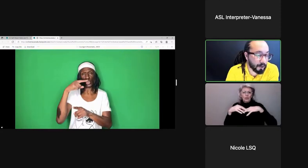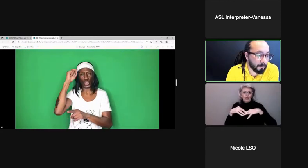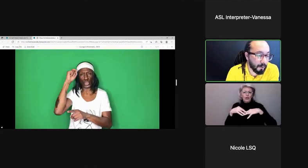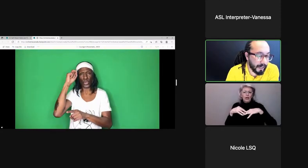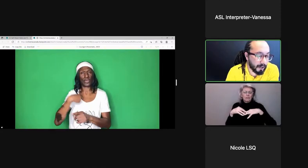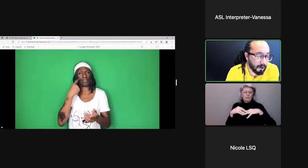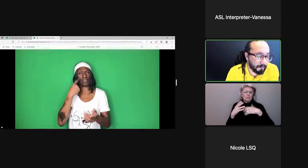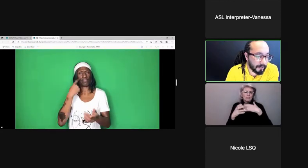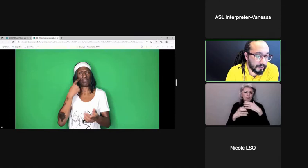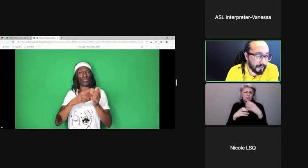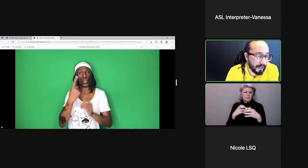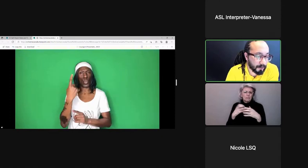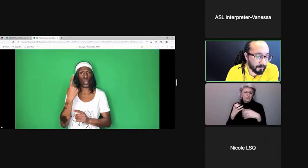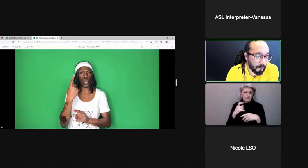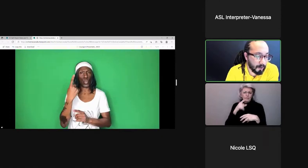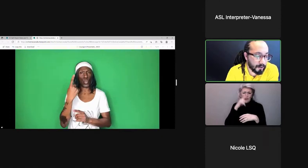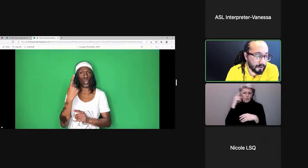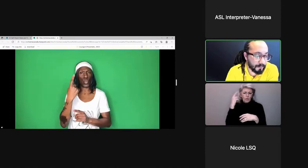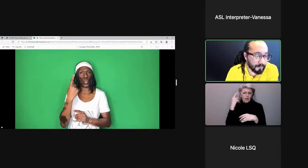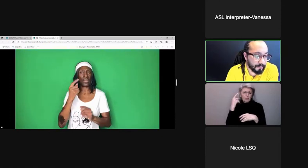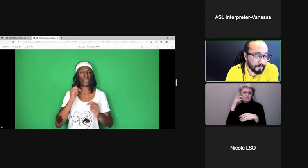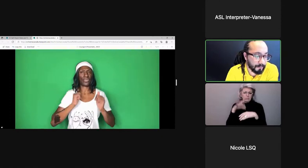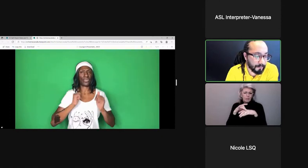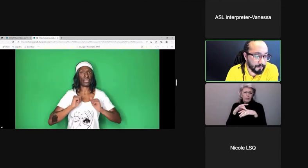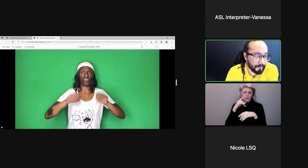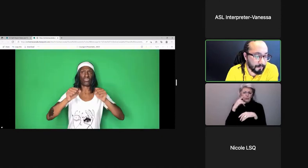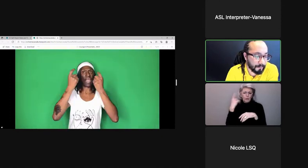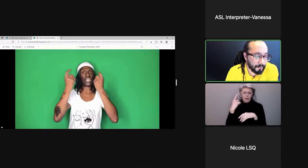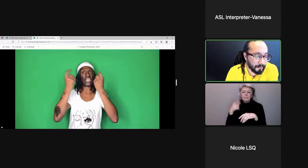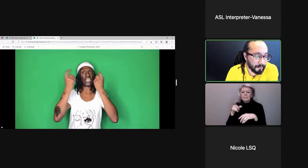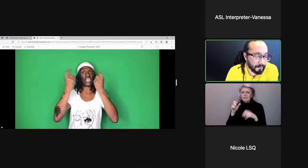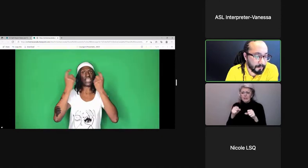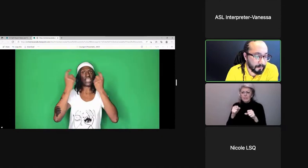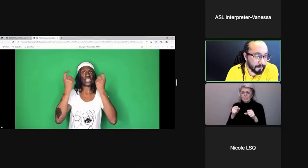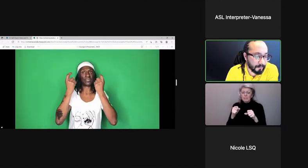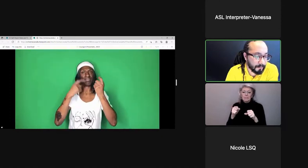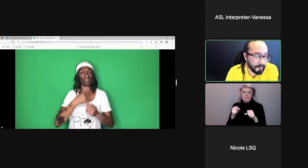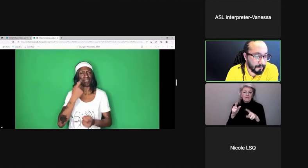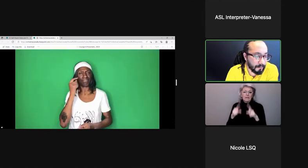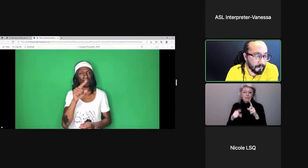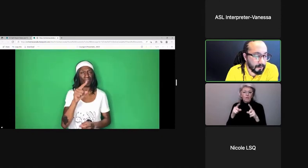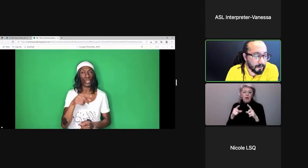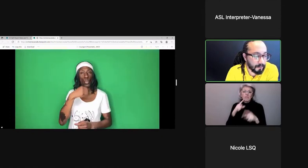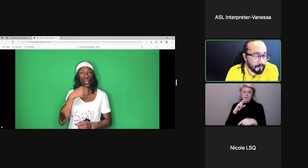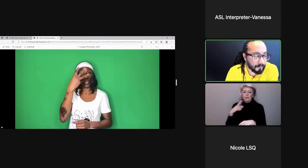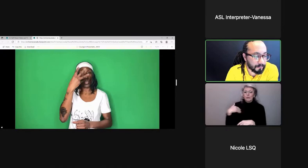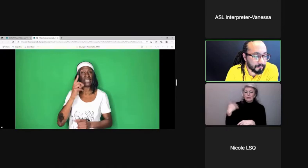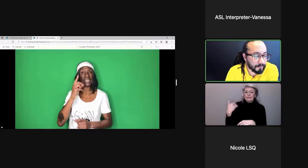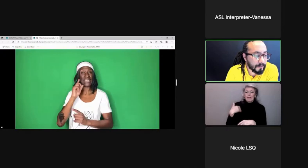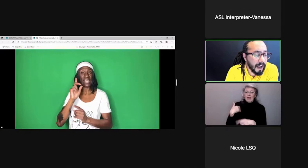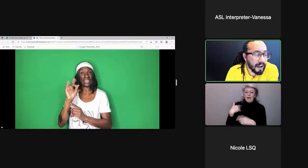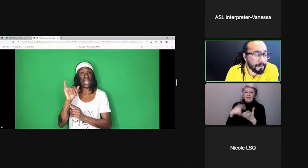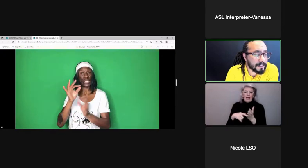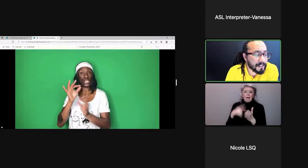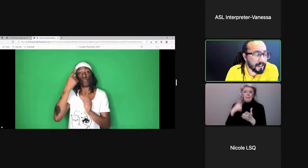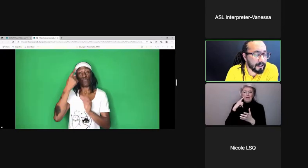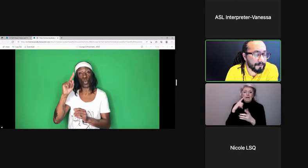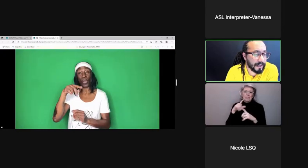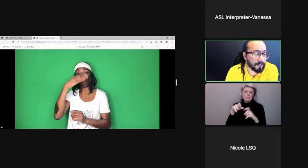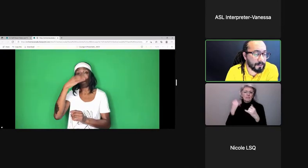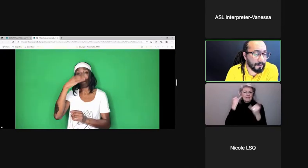couleur et noire, peuvent s'avérer particulièrement utiles lorsqu'on pense à toutes ces